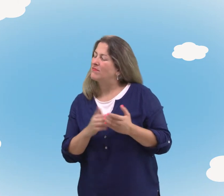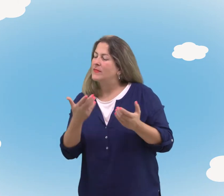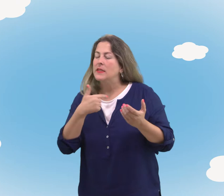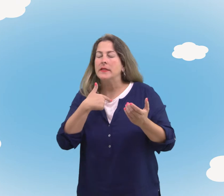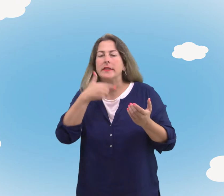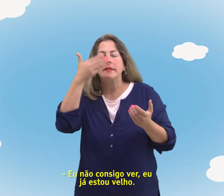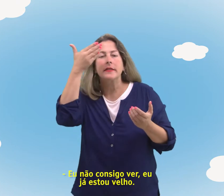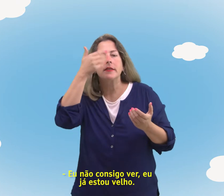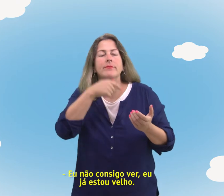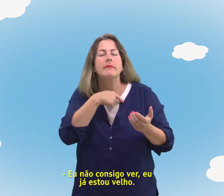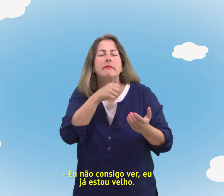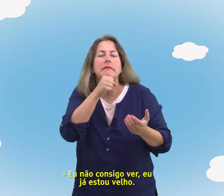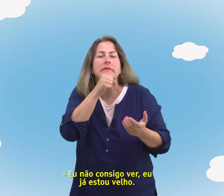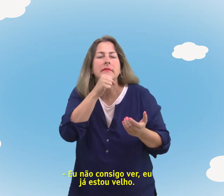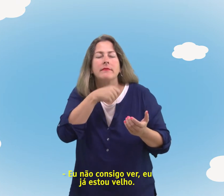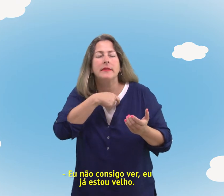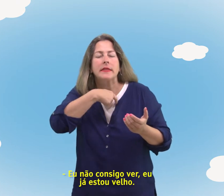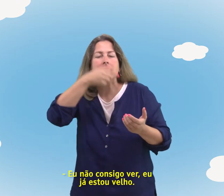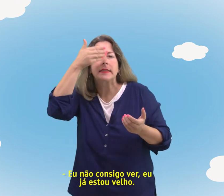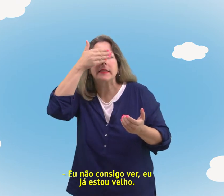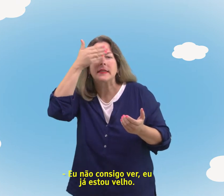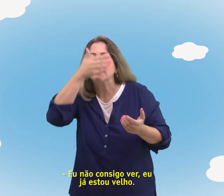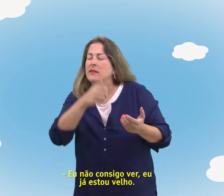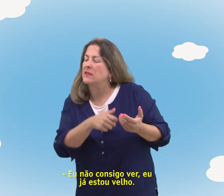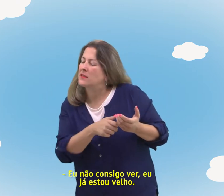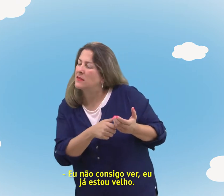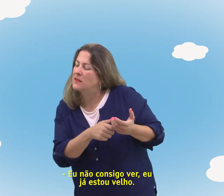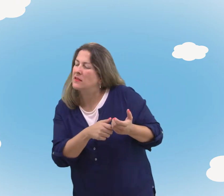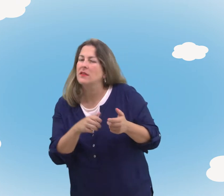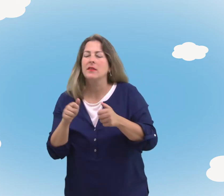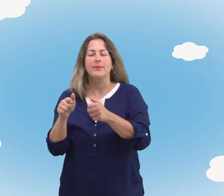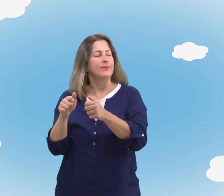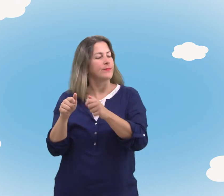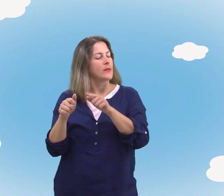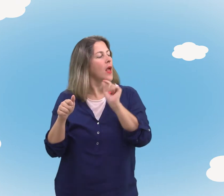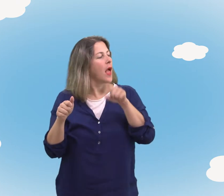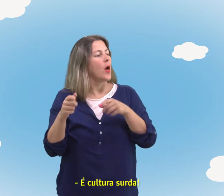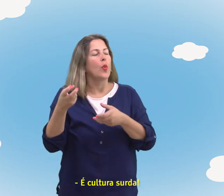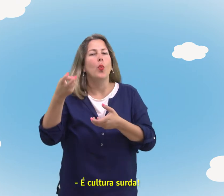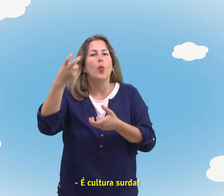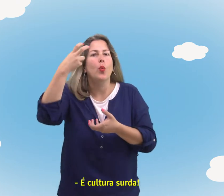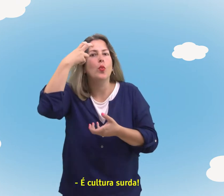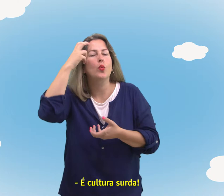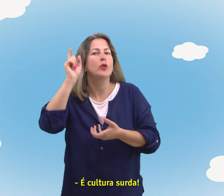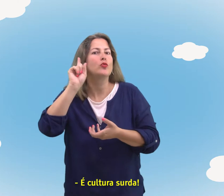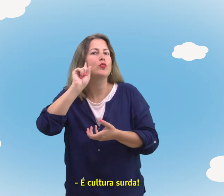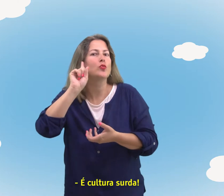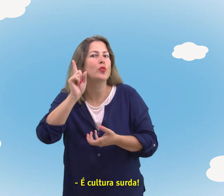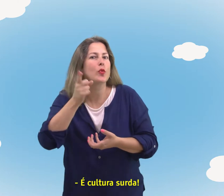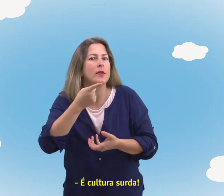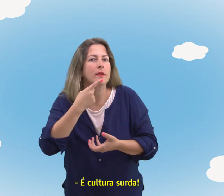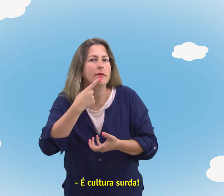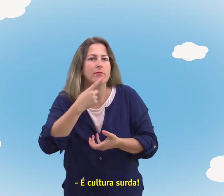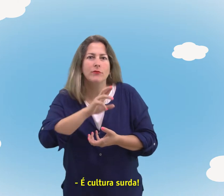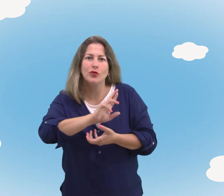eu não consigo ver o já estou velho é cultura surda é